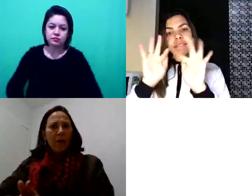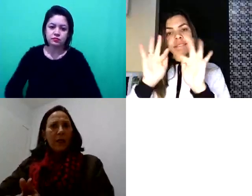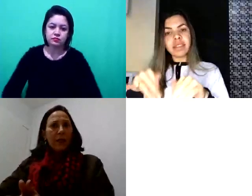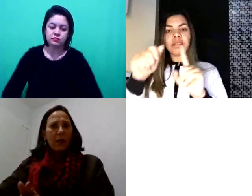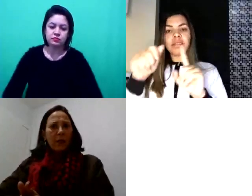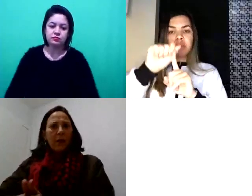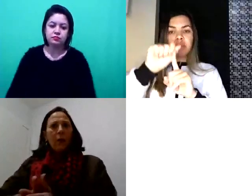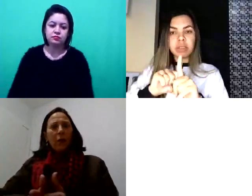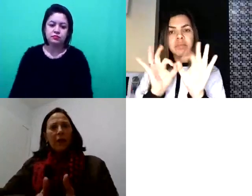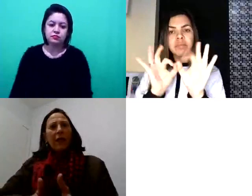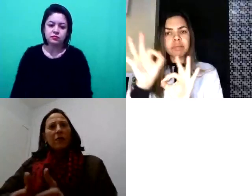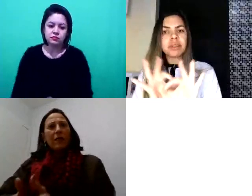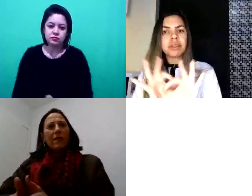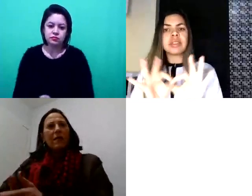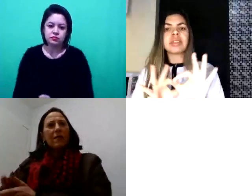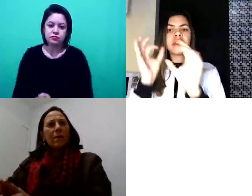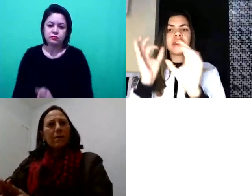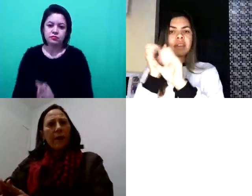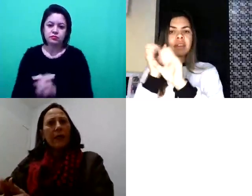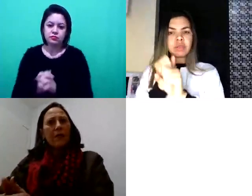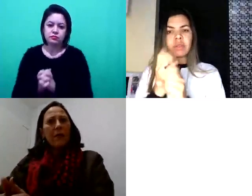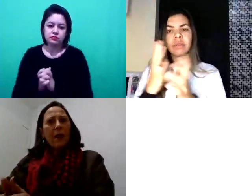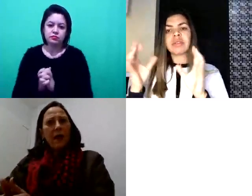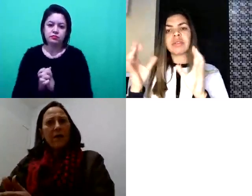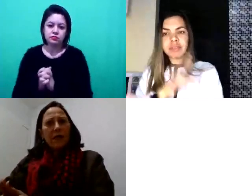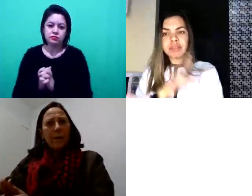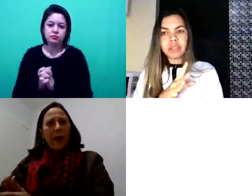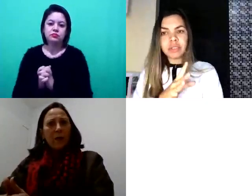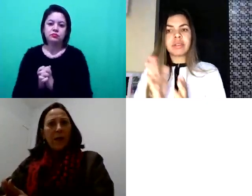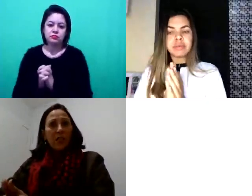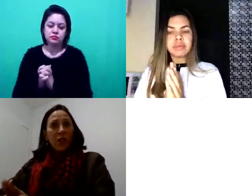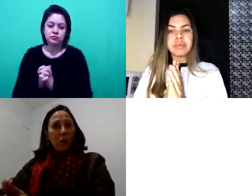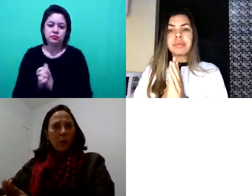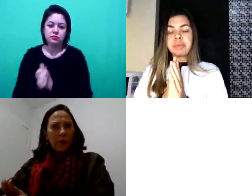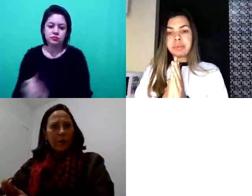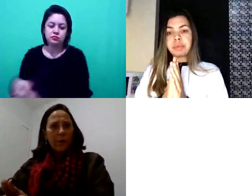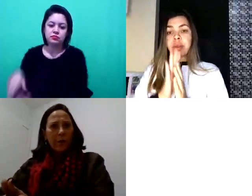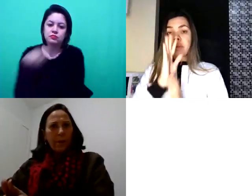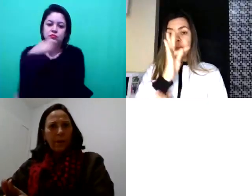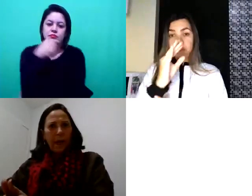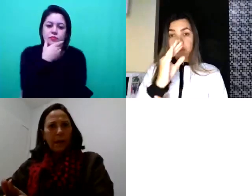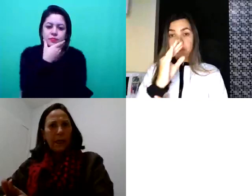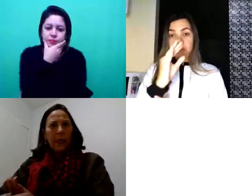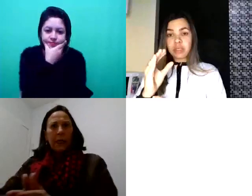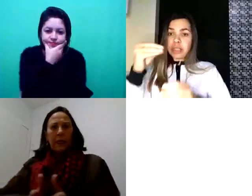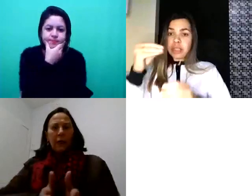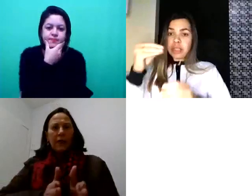fechar o liceu, porque daí os TCCs passam a fazer parte do SGU, tá? Então,